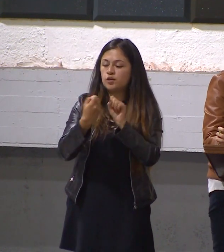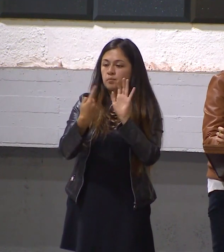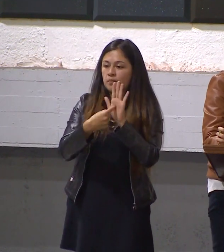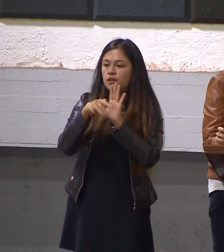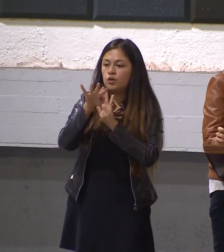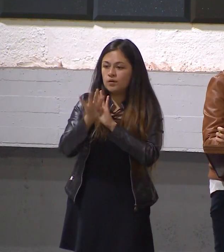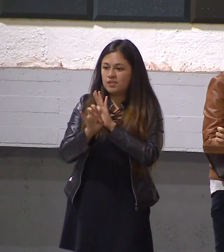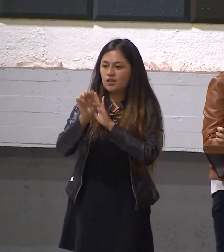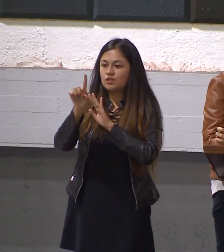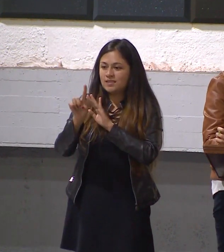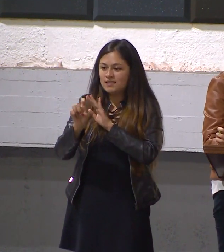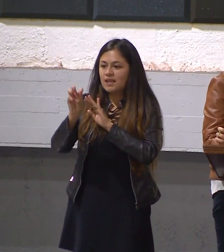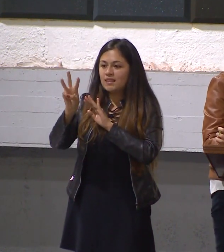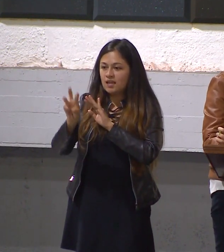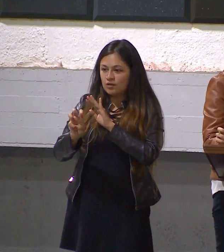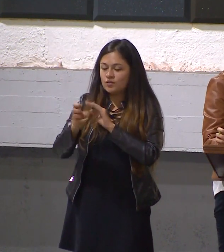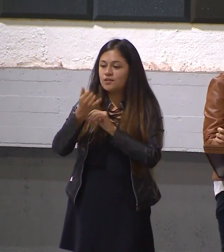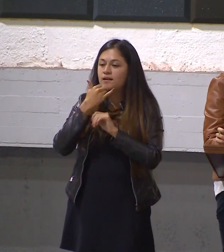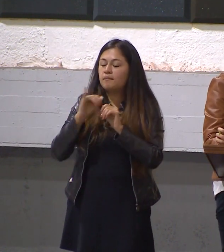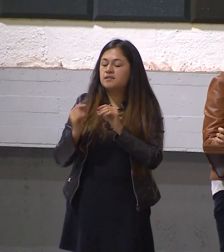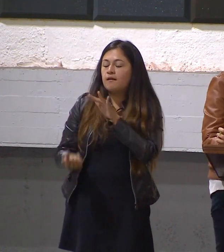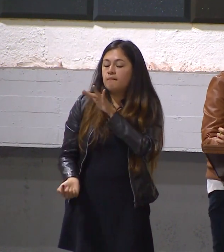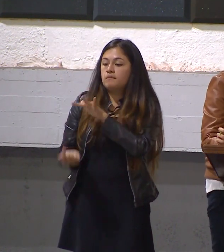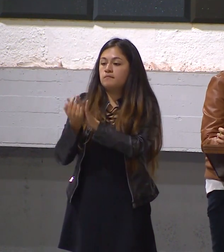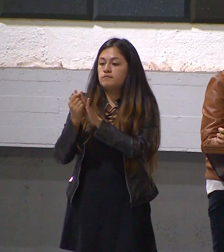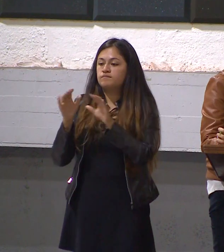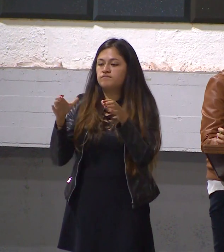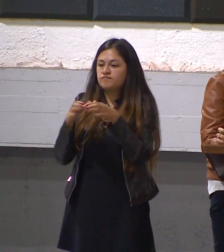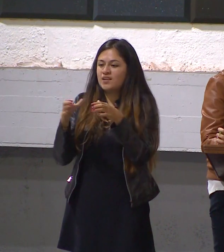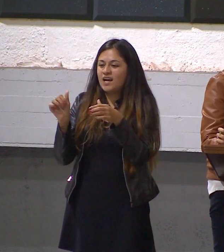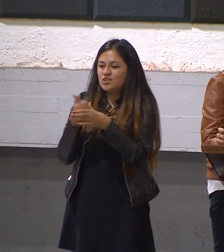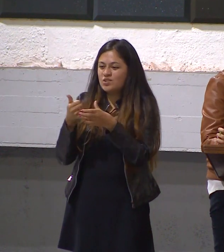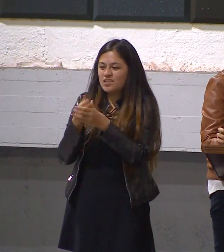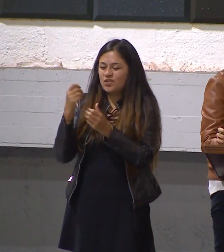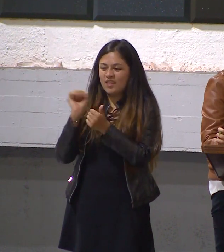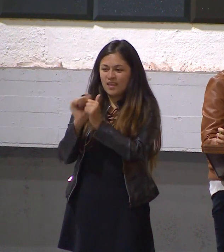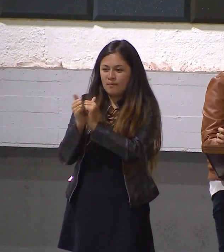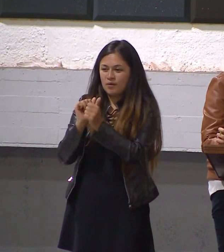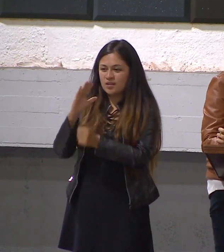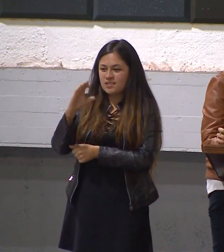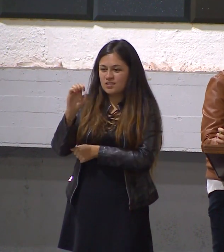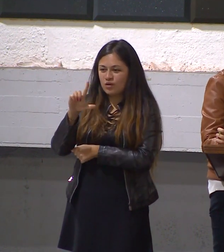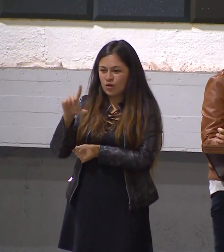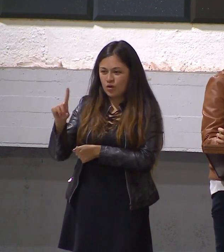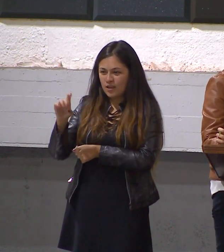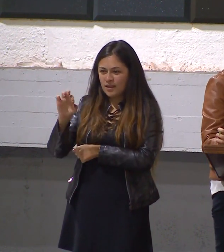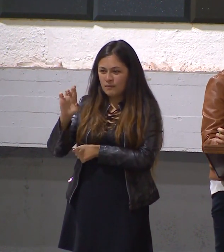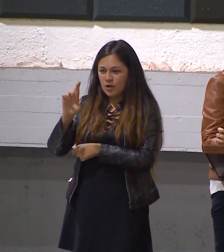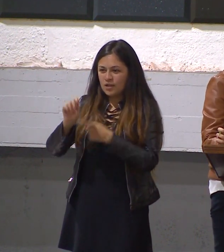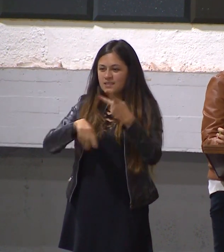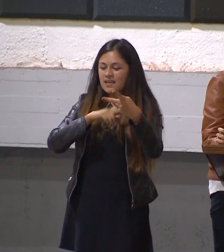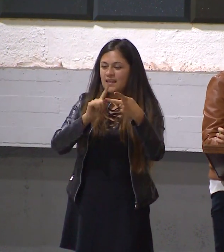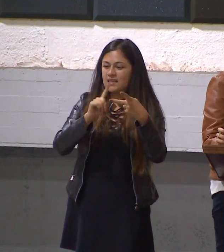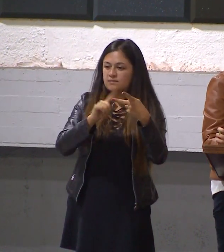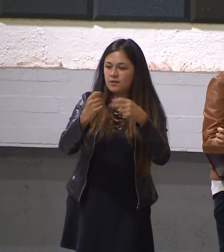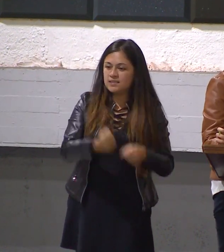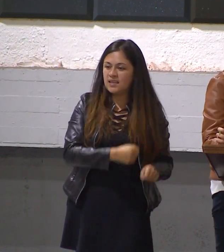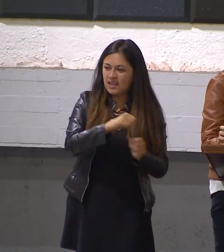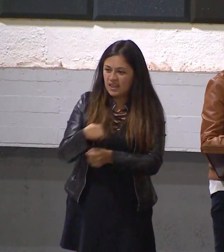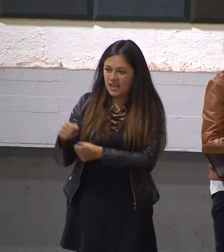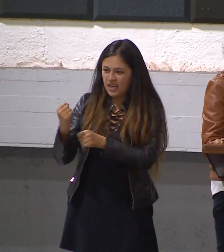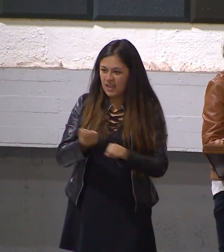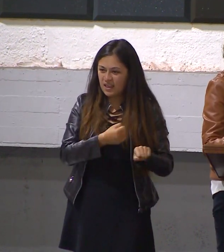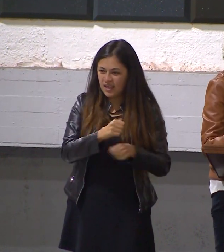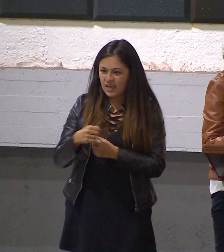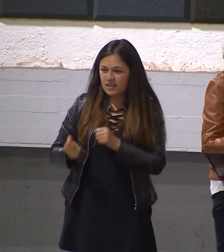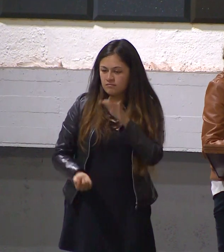1968 creación de coldeportes 1978 creación del drd esto va a institucionalizar en